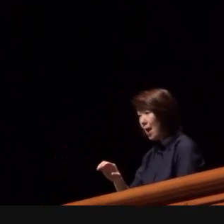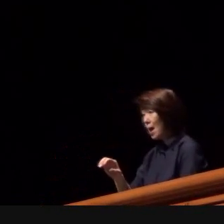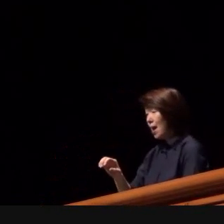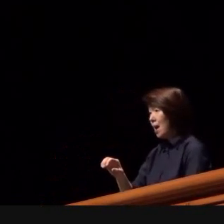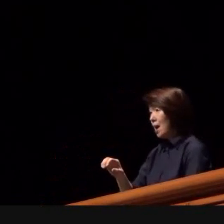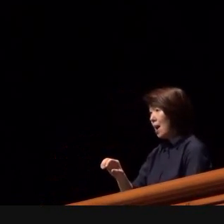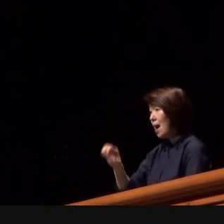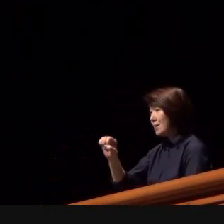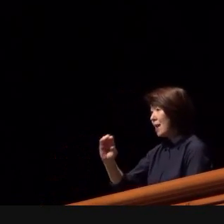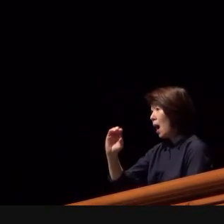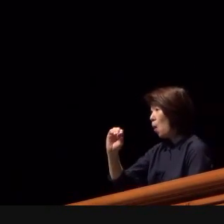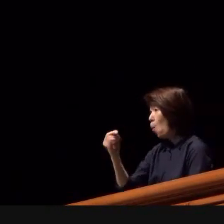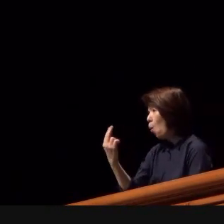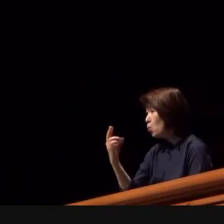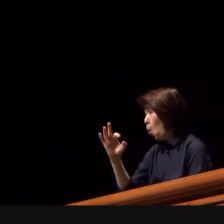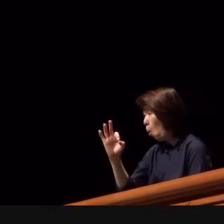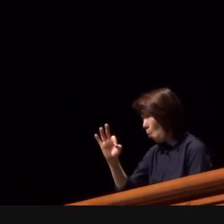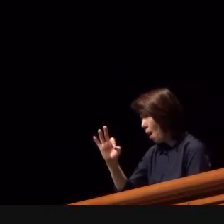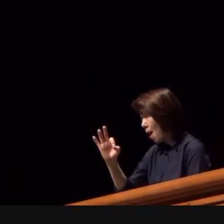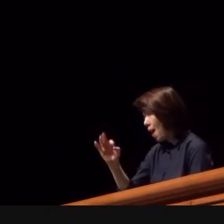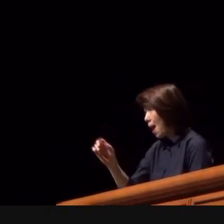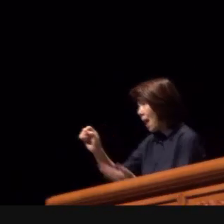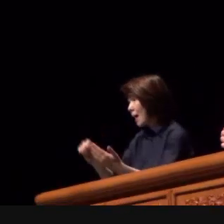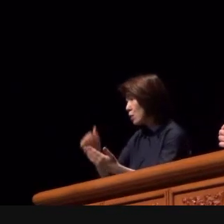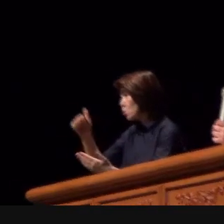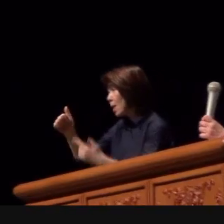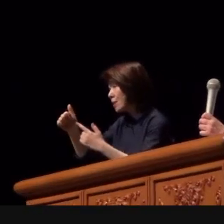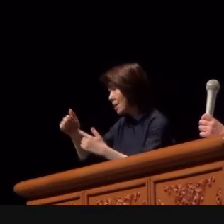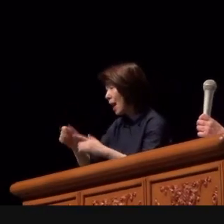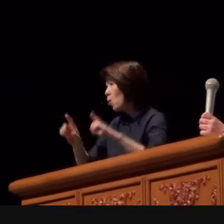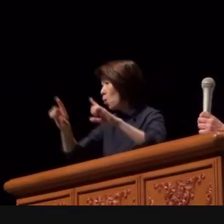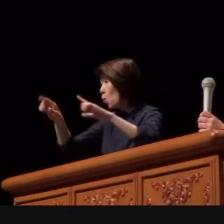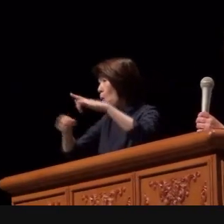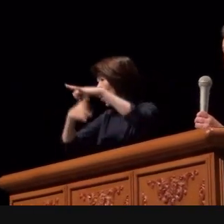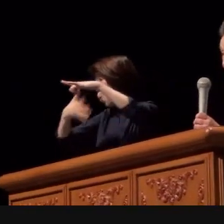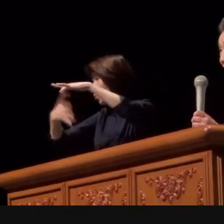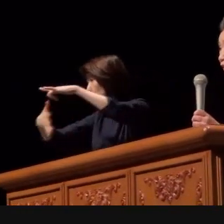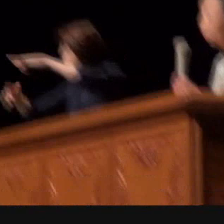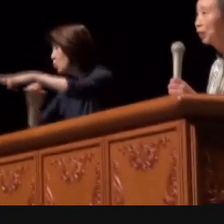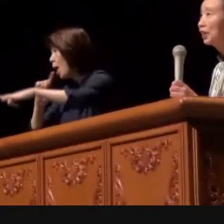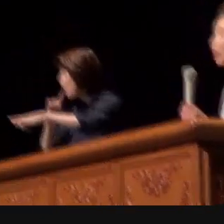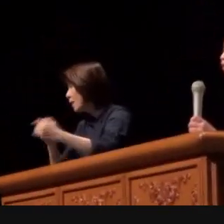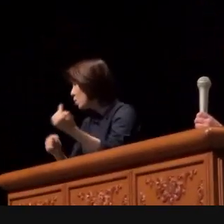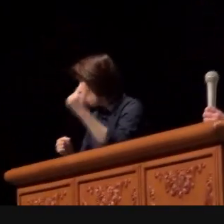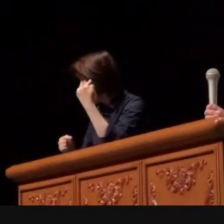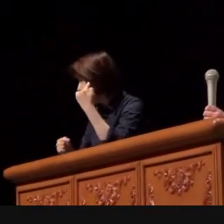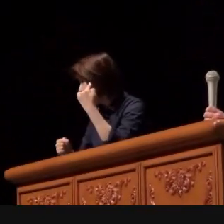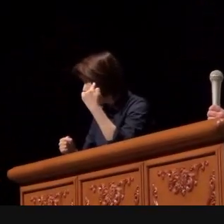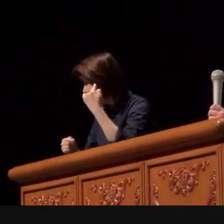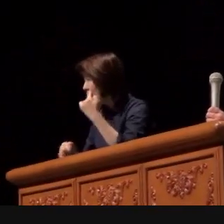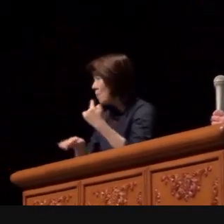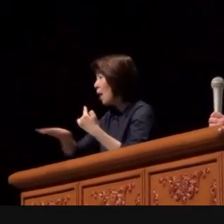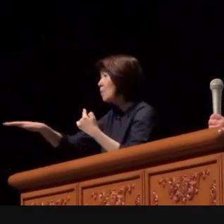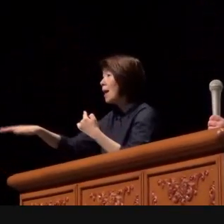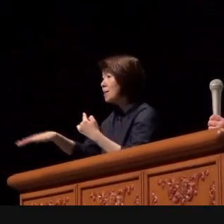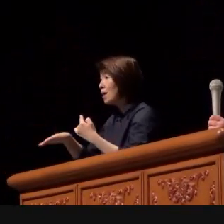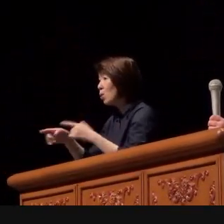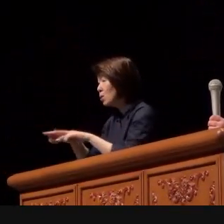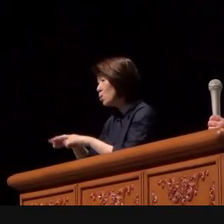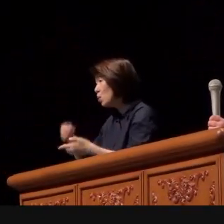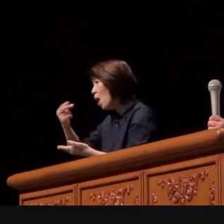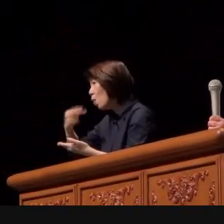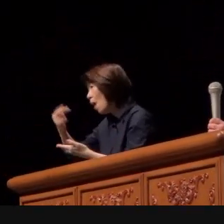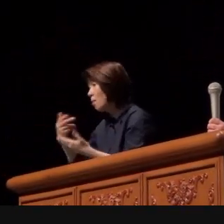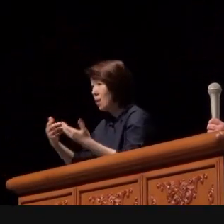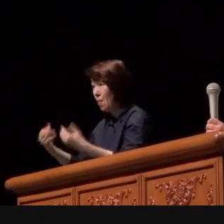元さんの東京空襲の話を聞いて、そしてその後ご飯を食べていたんですね。皆さんと一緒の席でね。そした